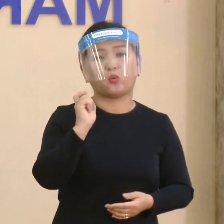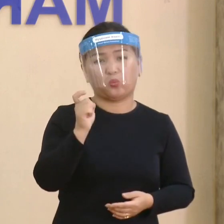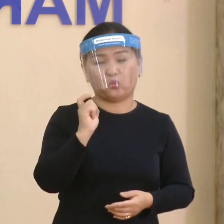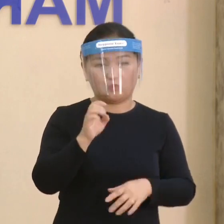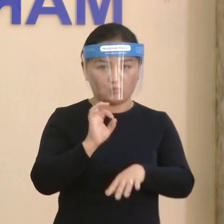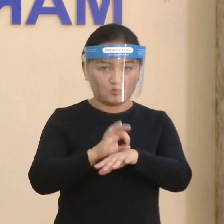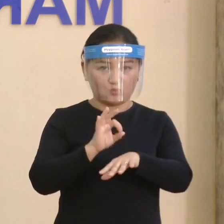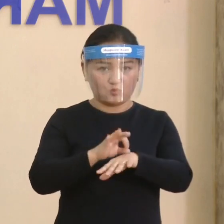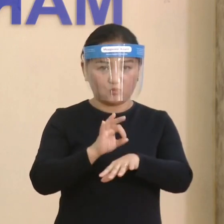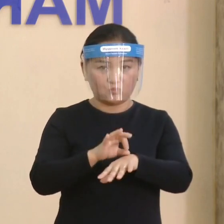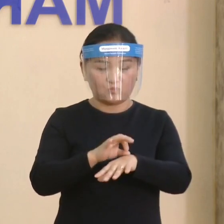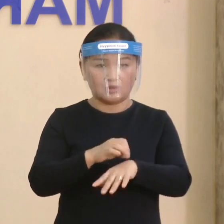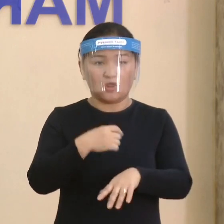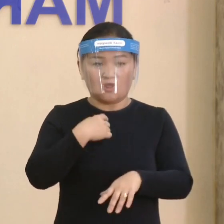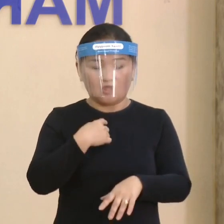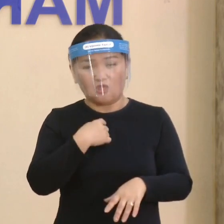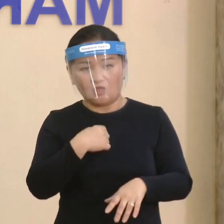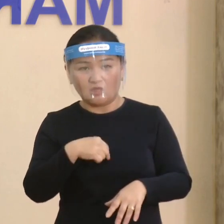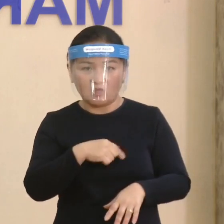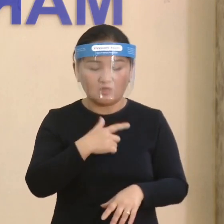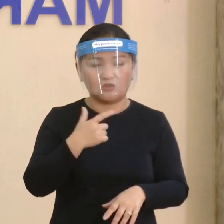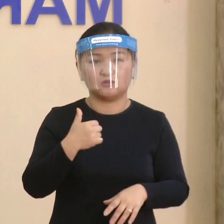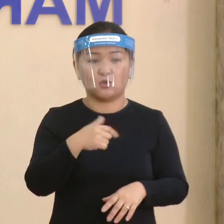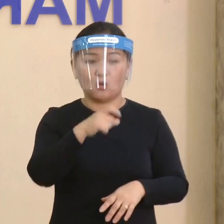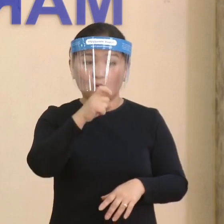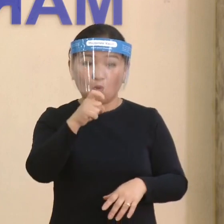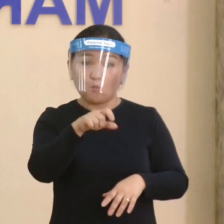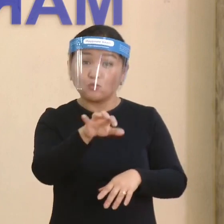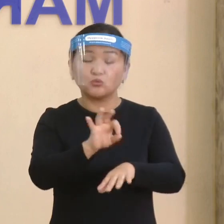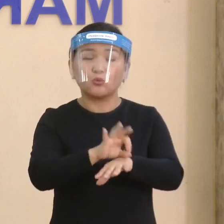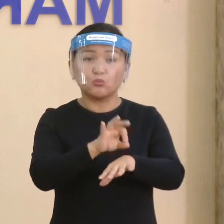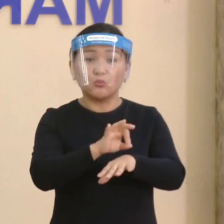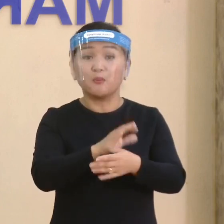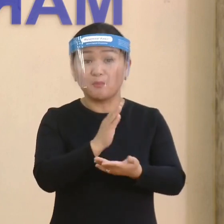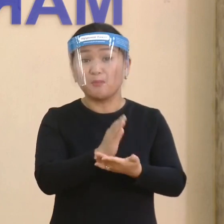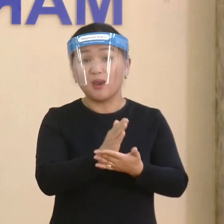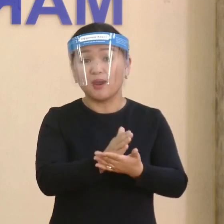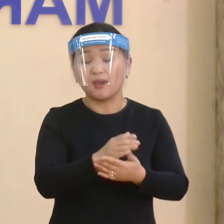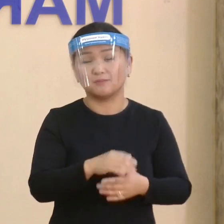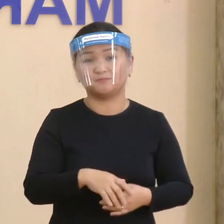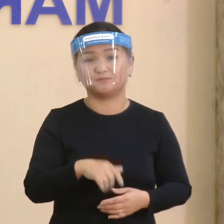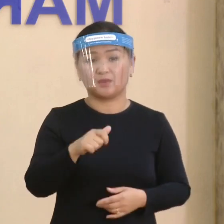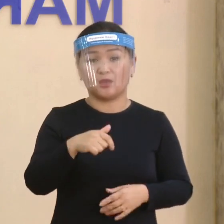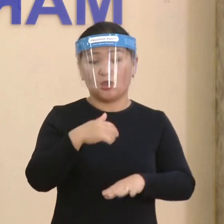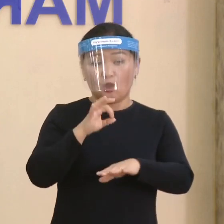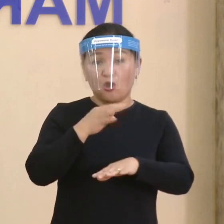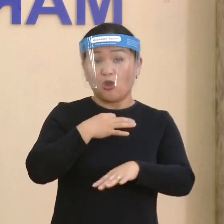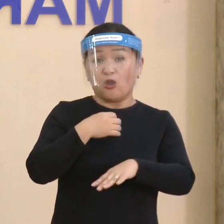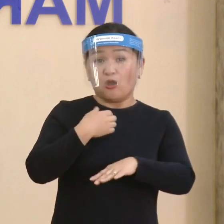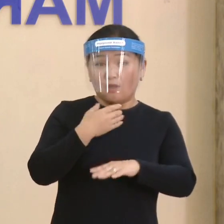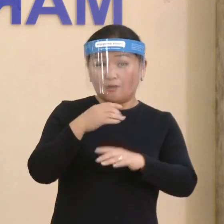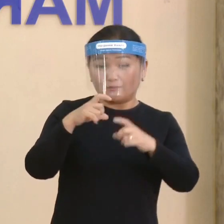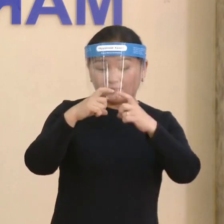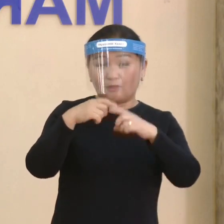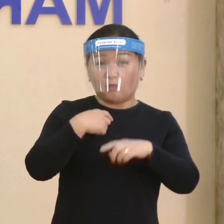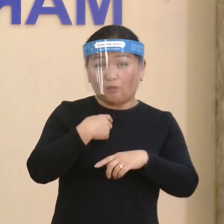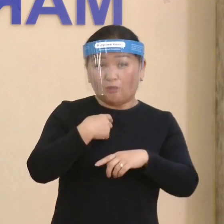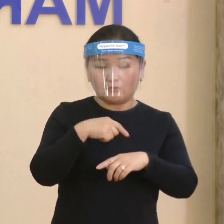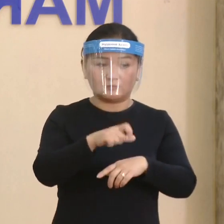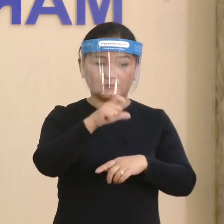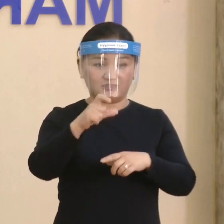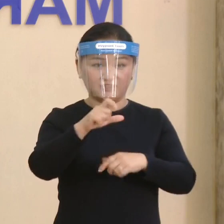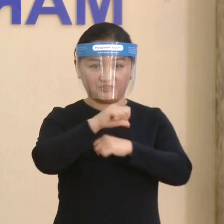шуухнааны одоо энэ вирус маань бас хүн амын дунд орчилд байна гэсэн үг. Тэгэхээр бол бас ийм ханиад шуухнаа бол гарч эхэлж байна. Ард